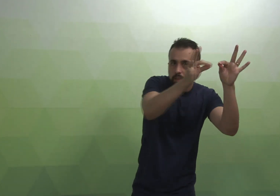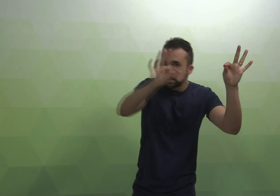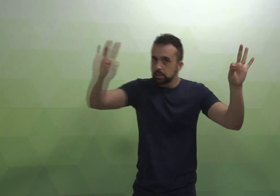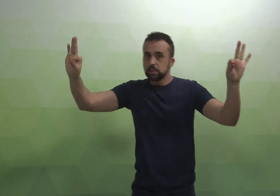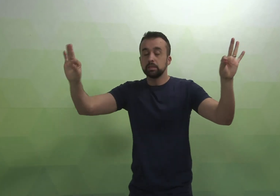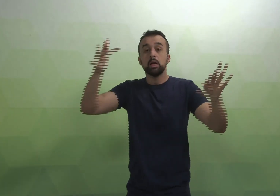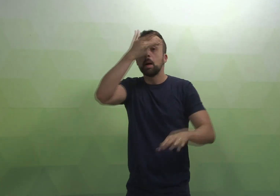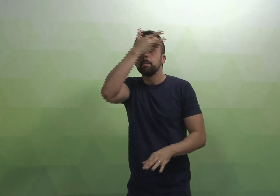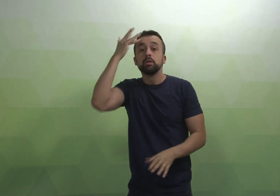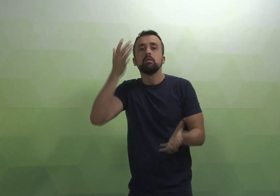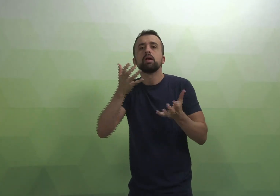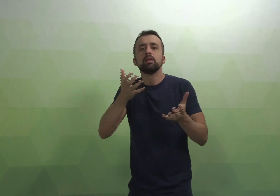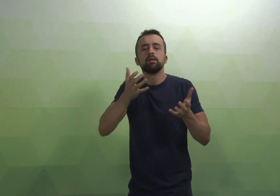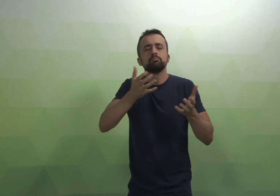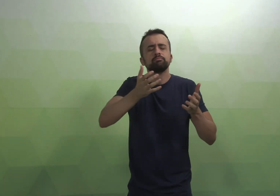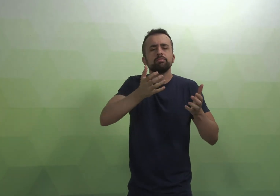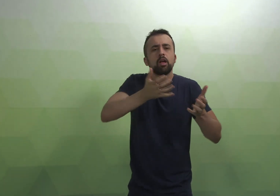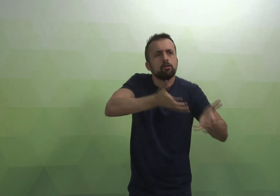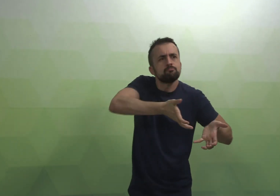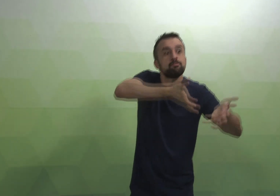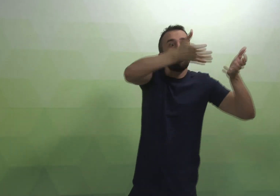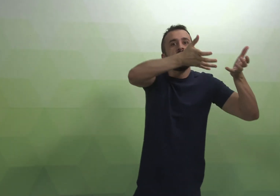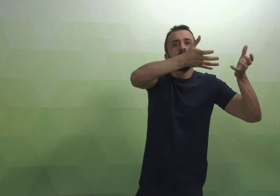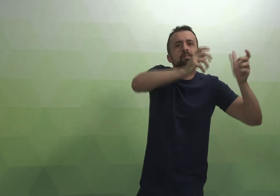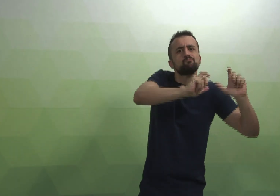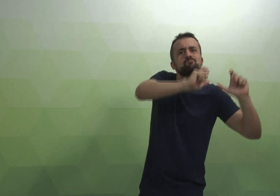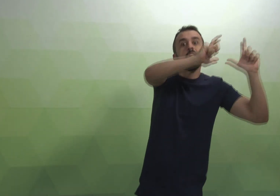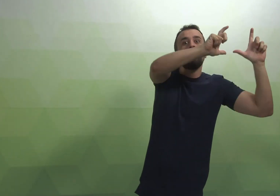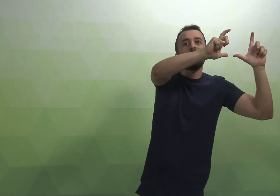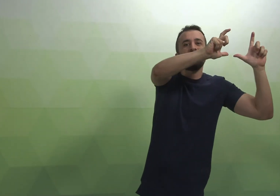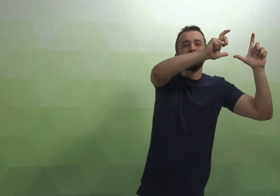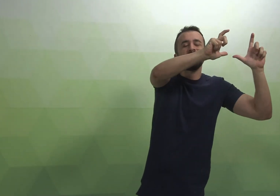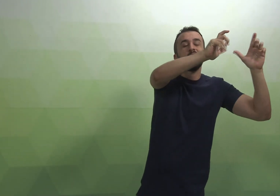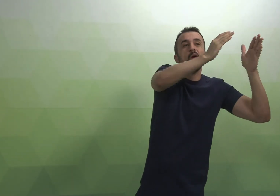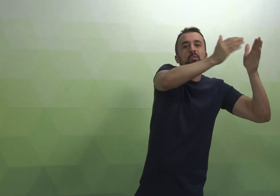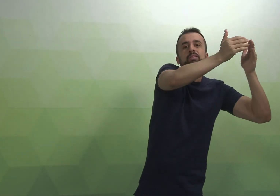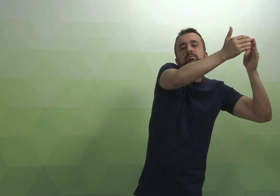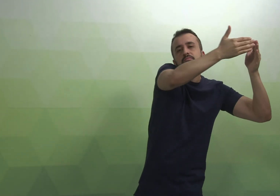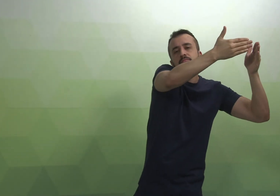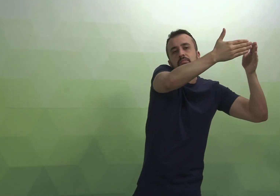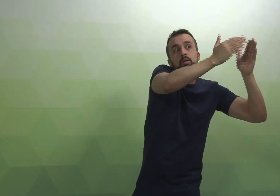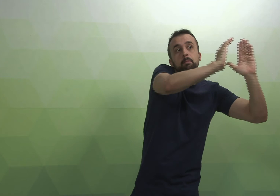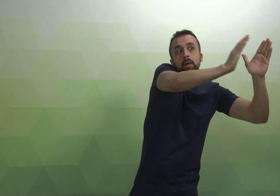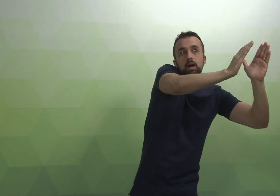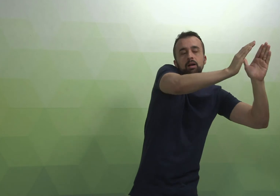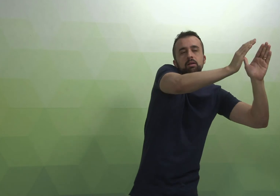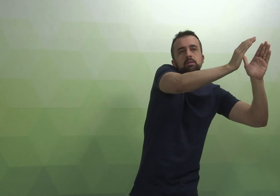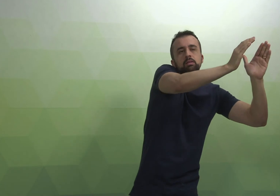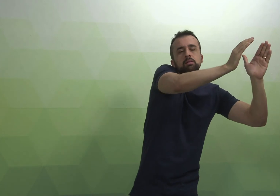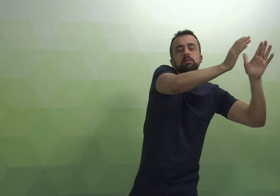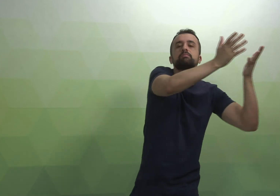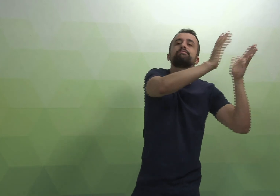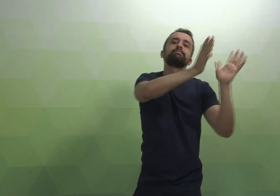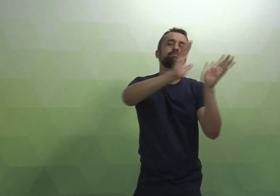Às vezes, o falante quer enfatizar um primeiro elemento na sentença e continuar sinalizando